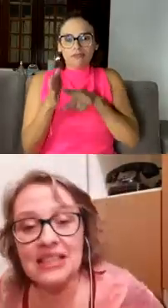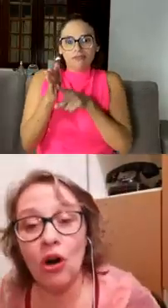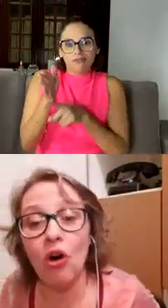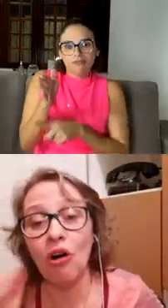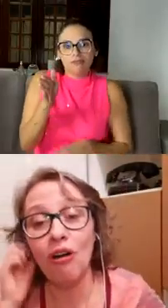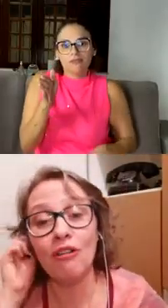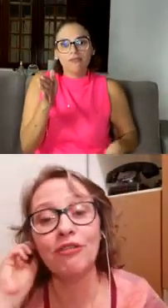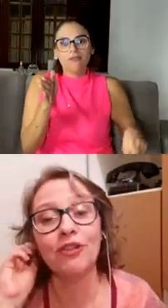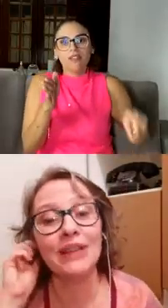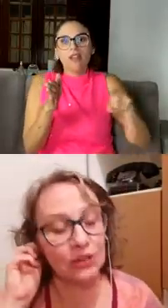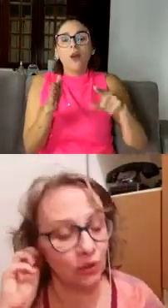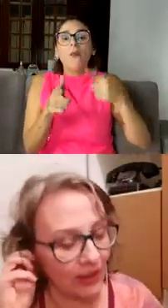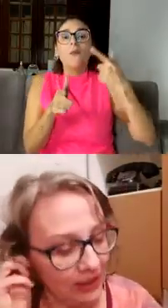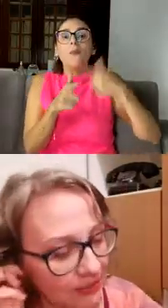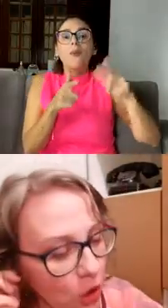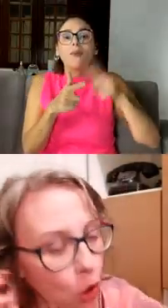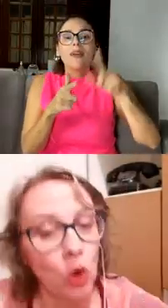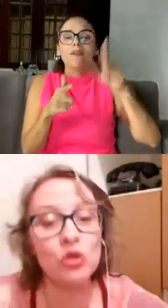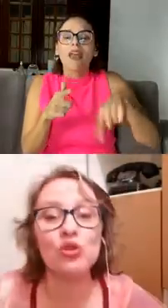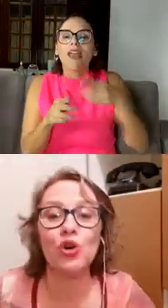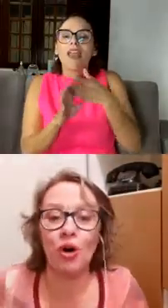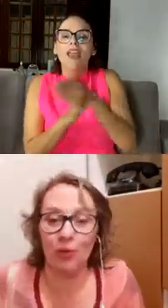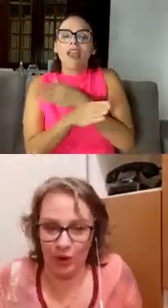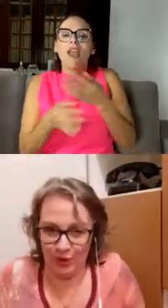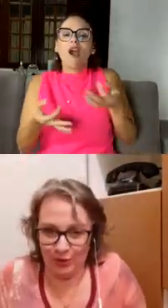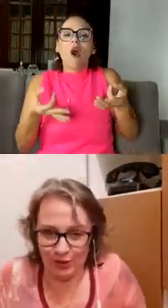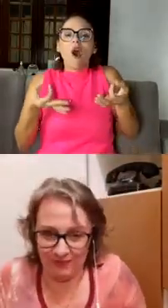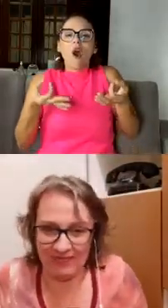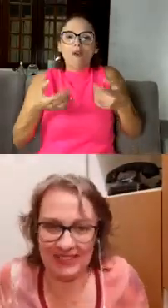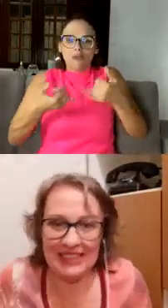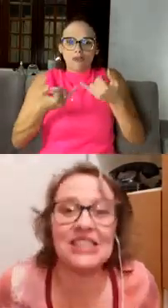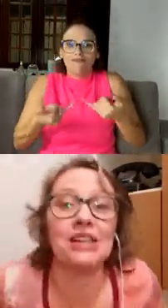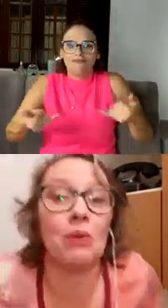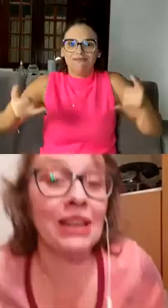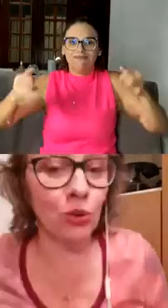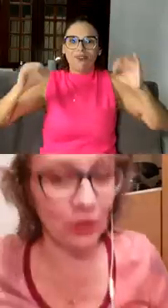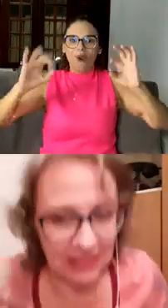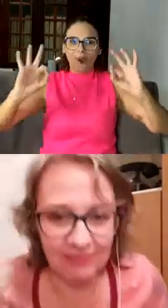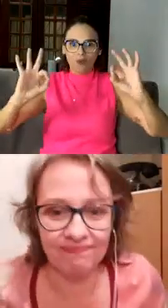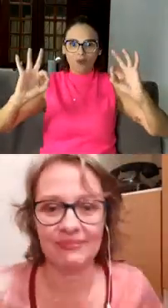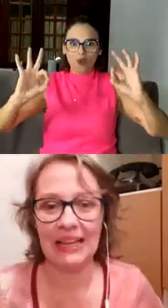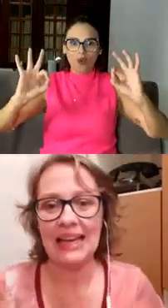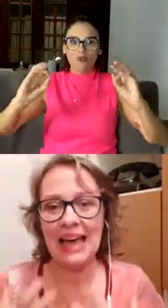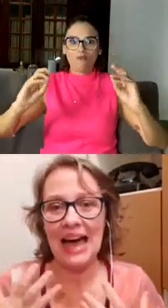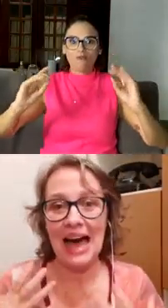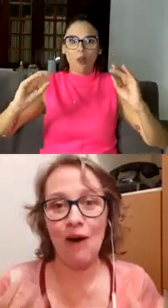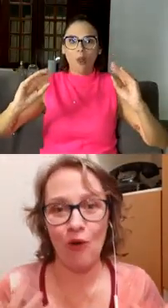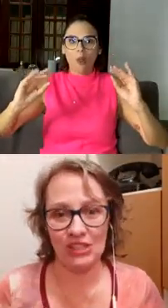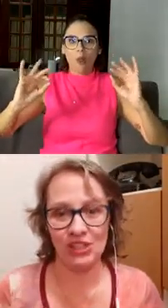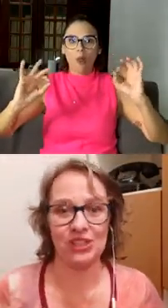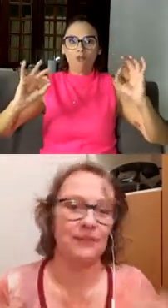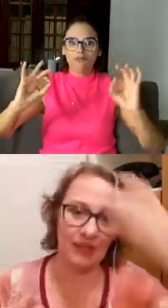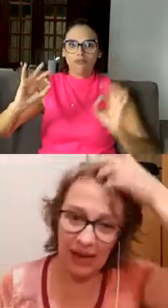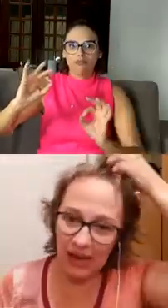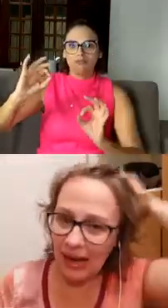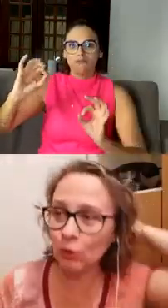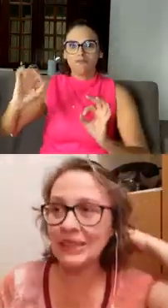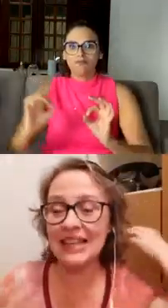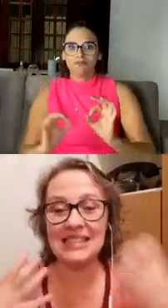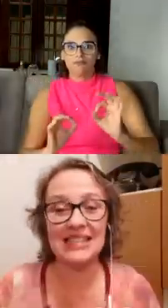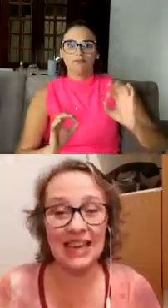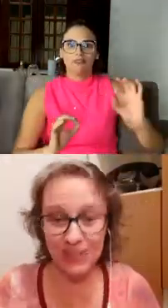fase ovulatória, onde os hormônios estão a toda, aonde